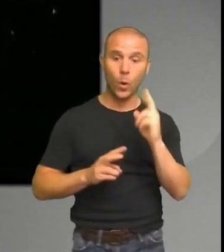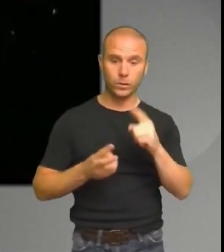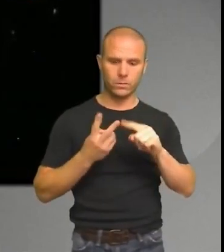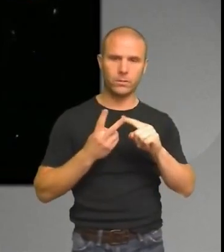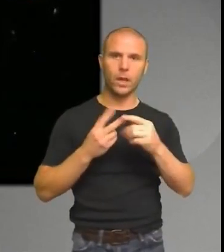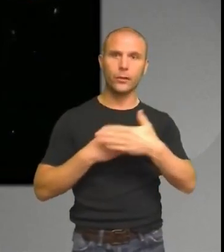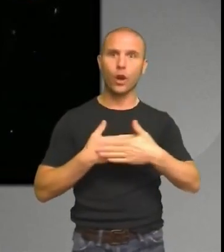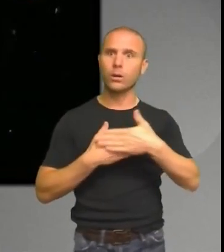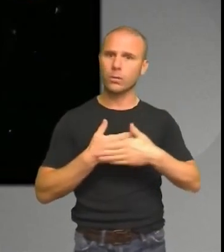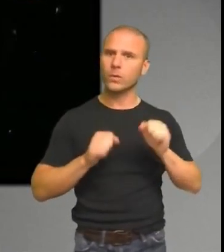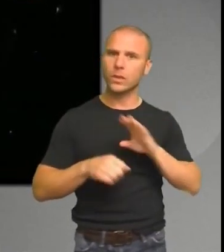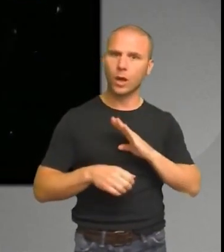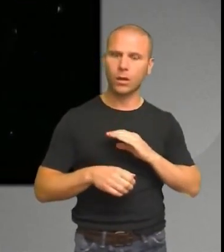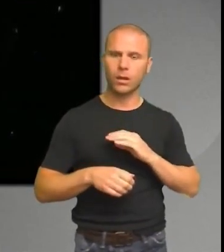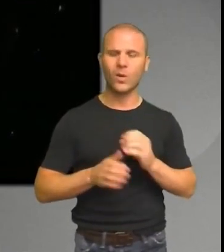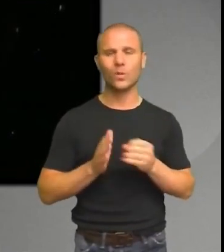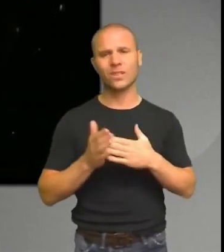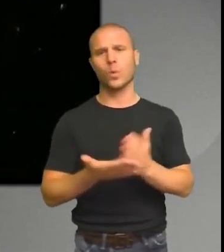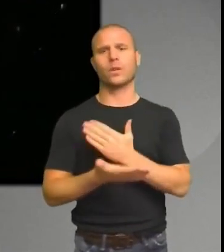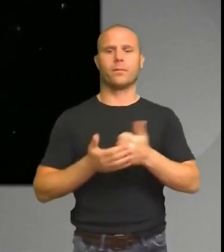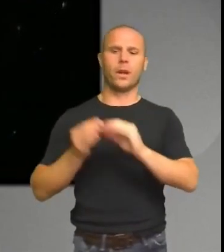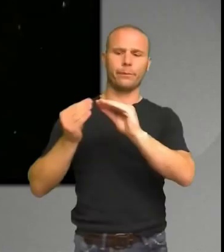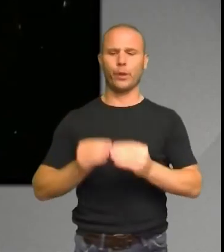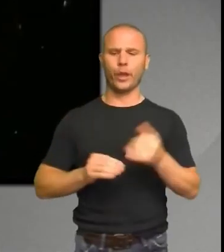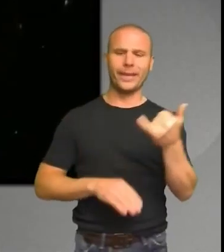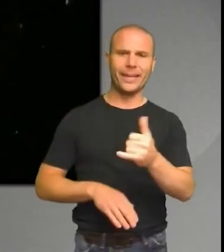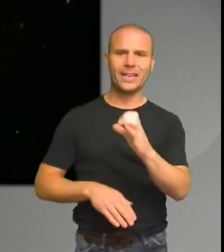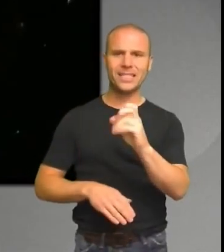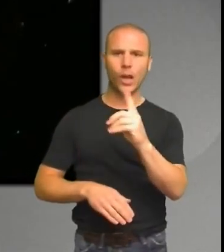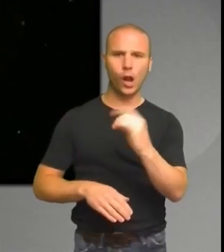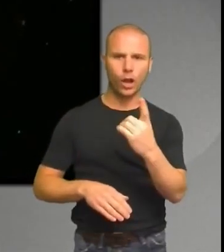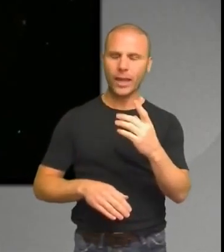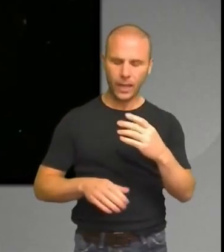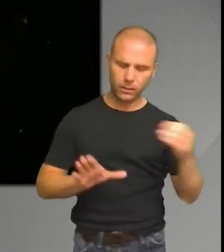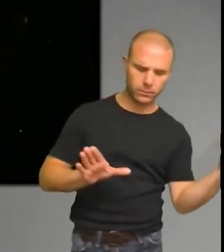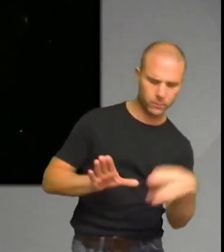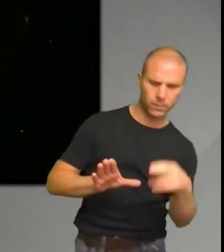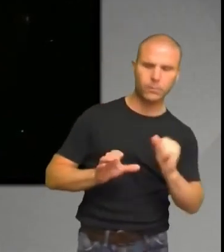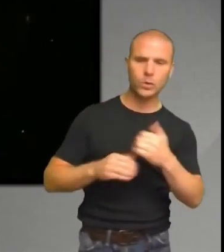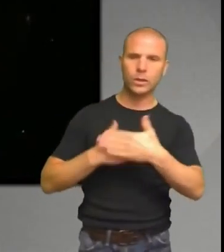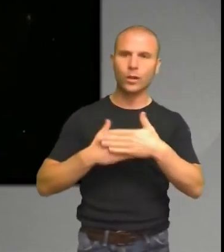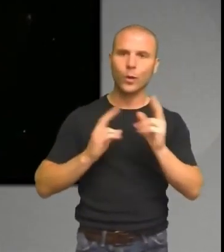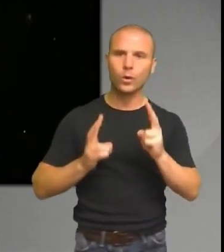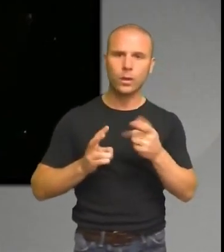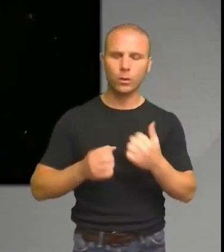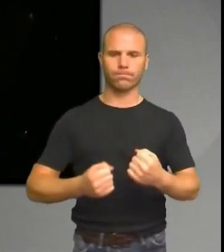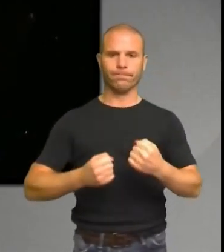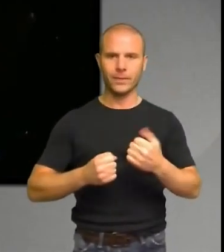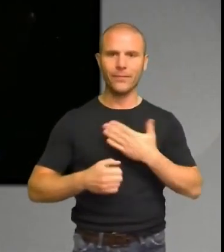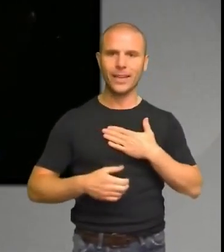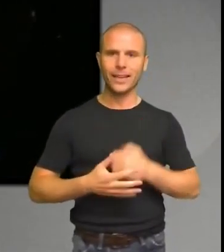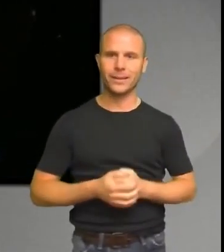vi vill inte bara bygga ett tomt skal. Vi vill ha någonting i en också, lite kräm. Så att, ja, men sen slog det mig.